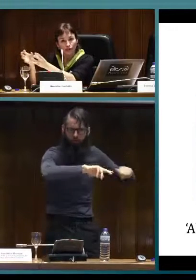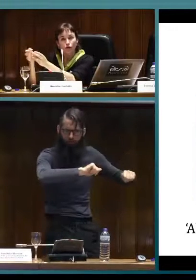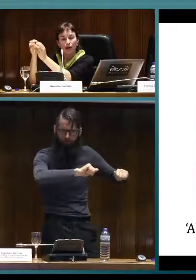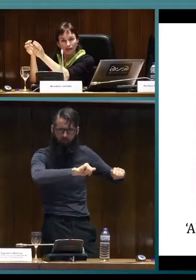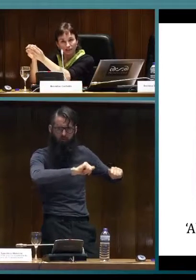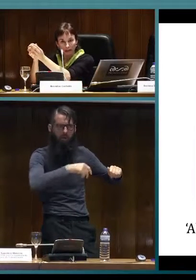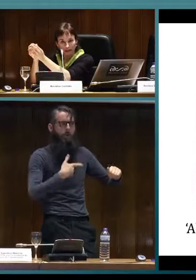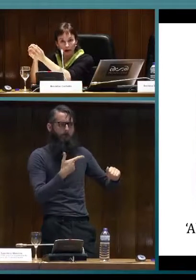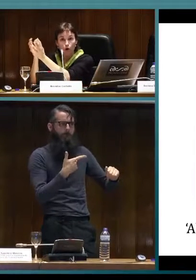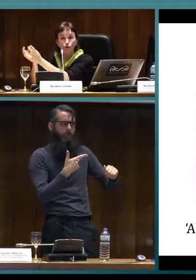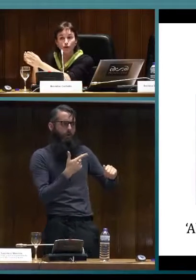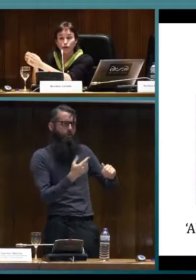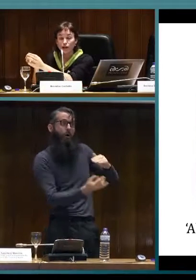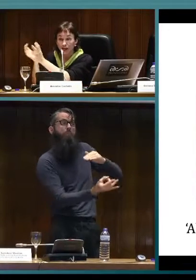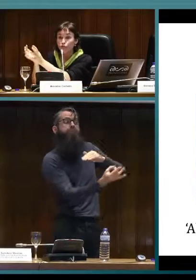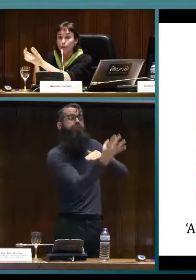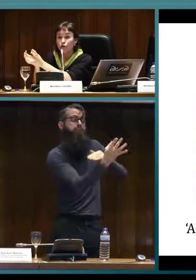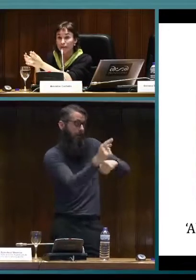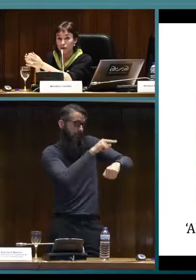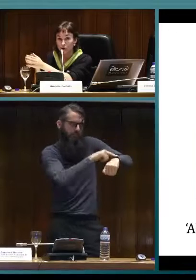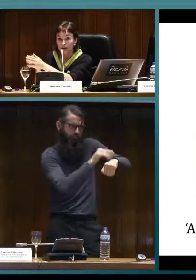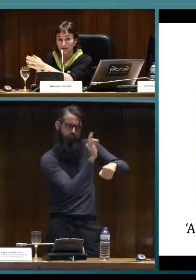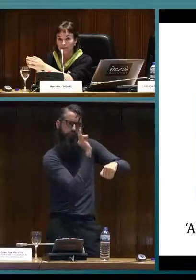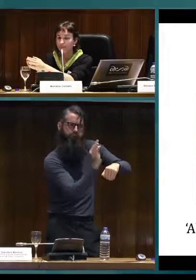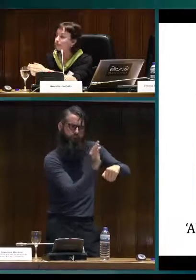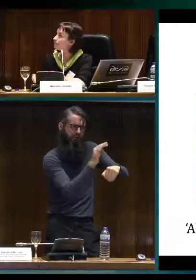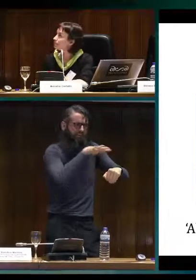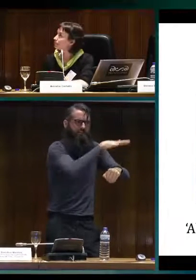un suceso que ha ocurrido en un momento particular.